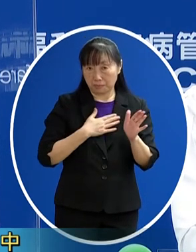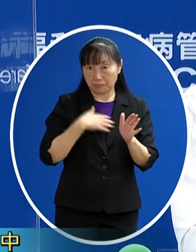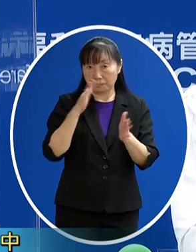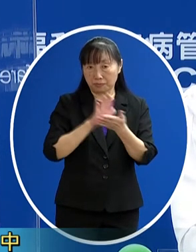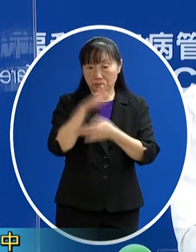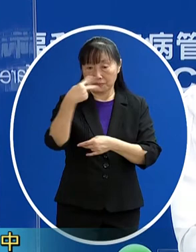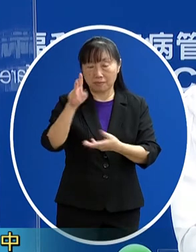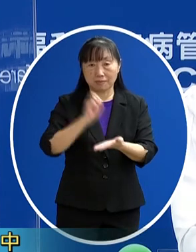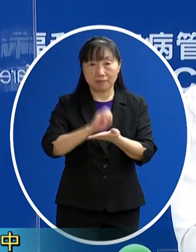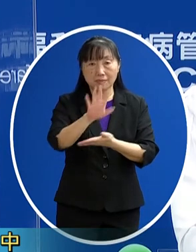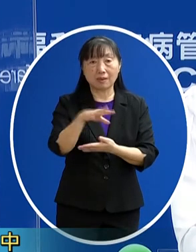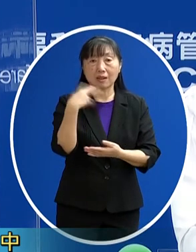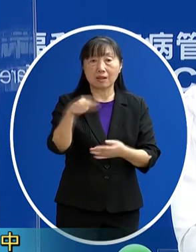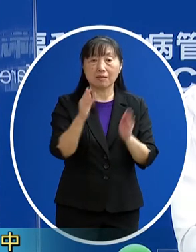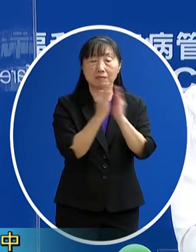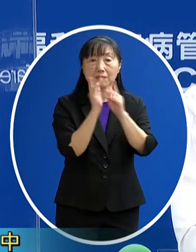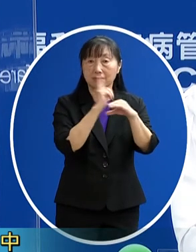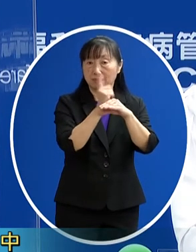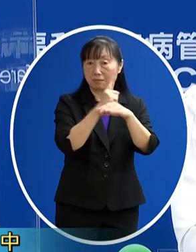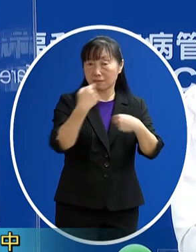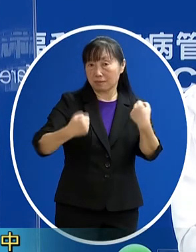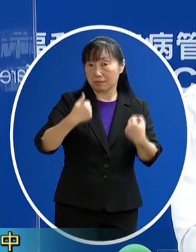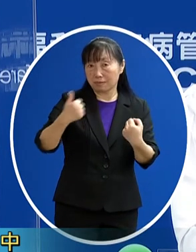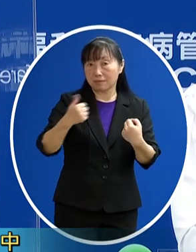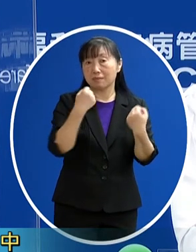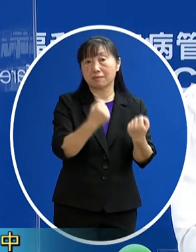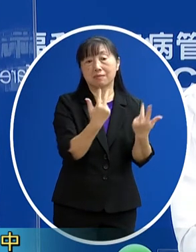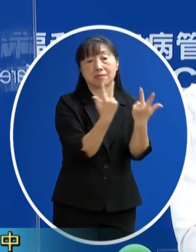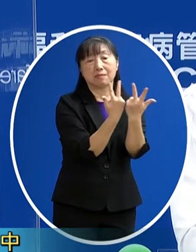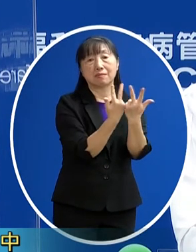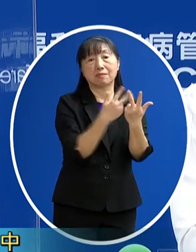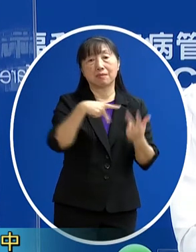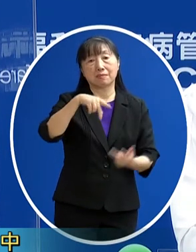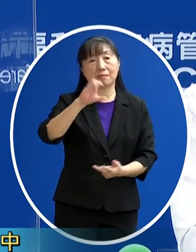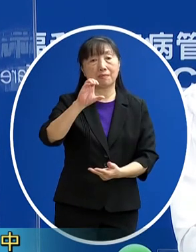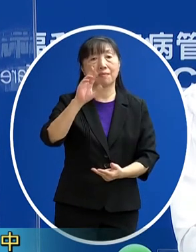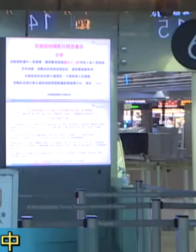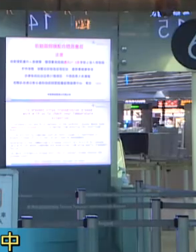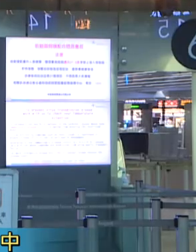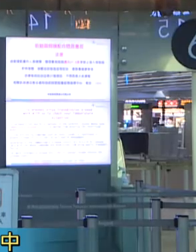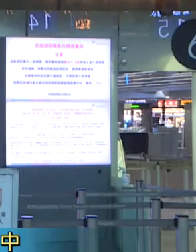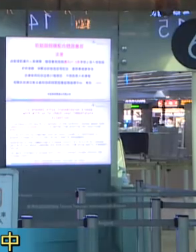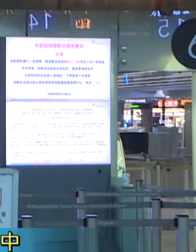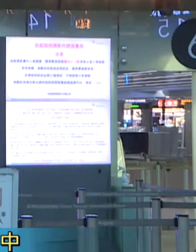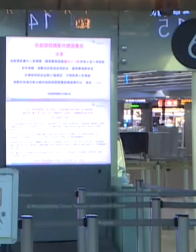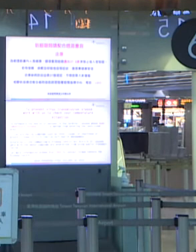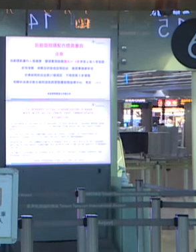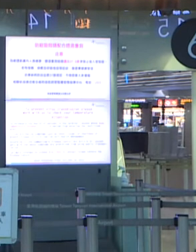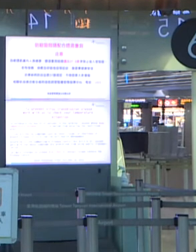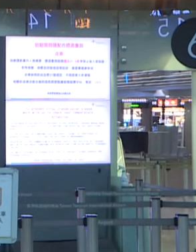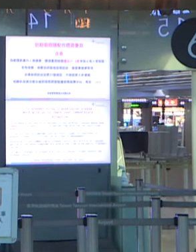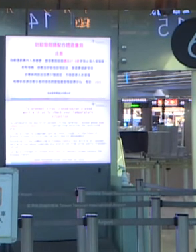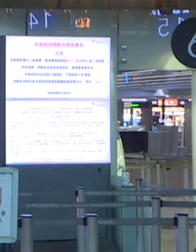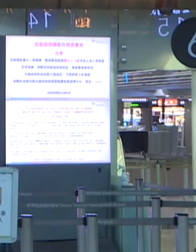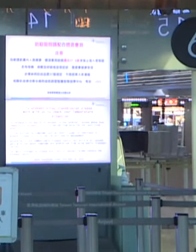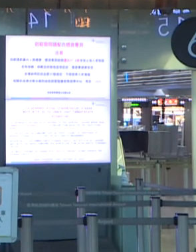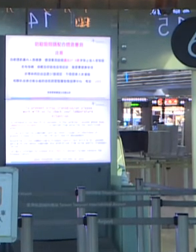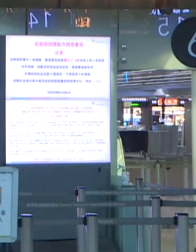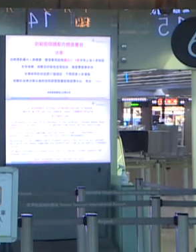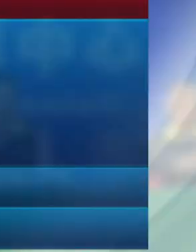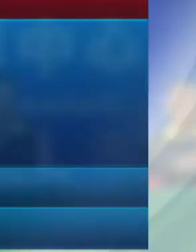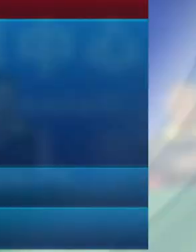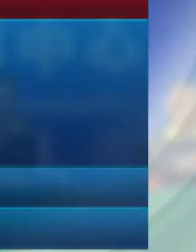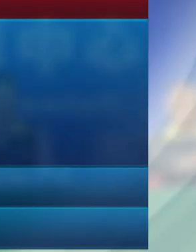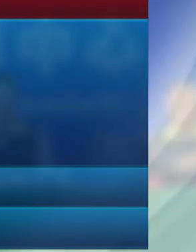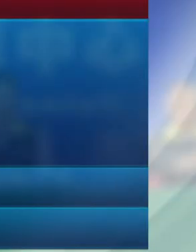乘的防疫计程车的司机他也在新北，好，他 PCR 也是阴性。 由于外界对于印度变异株的传播力非